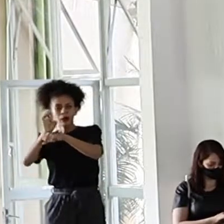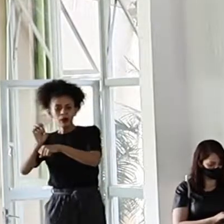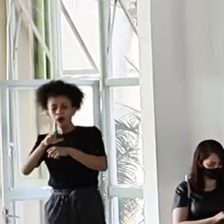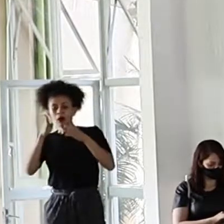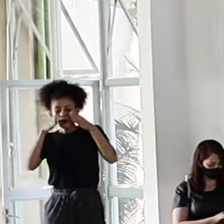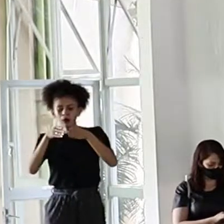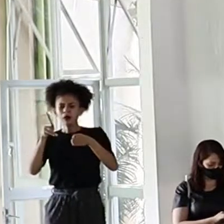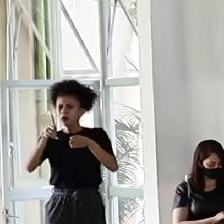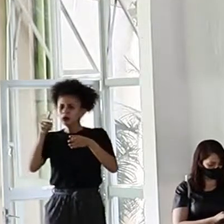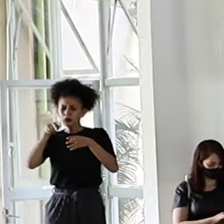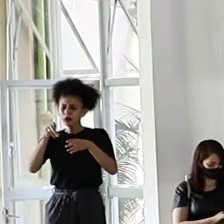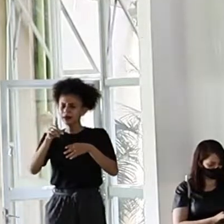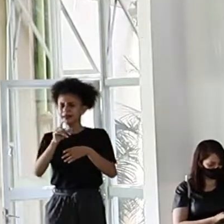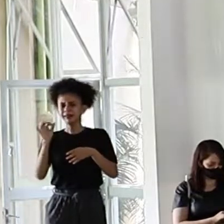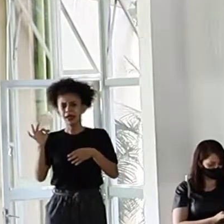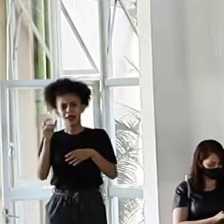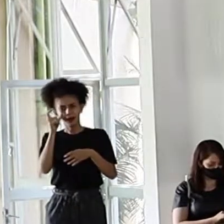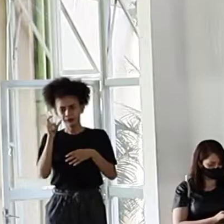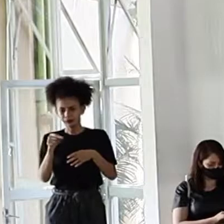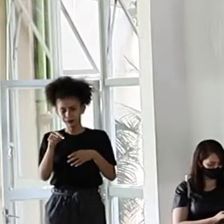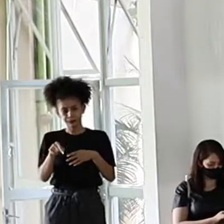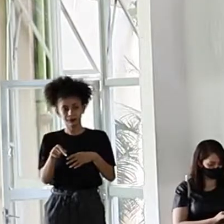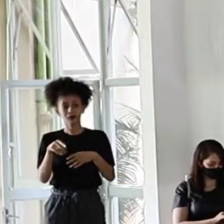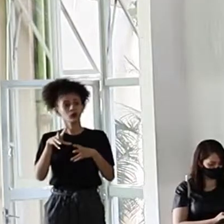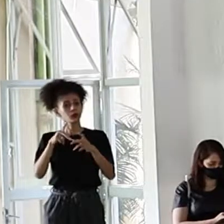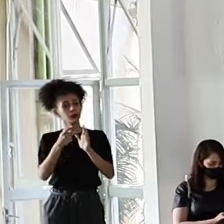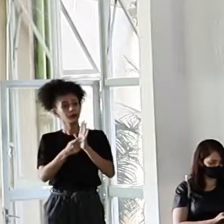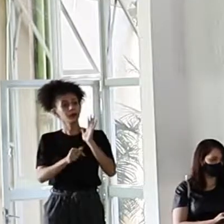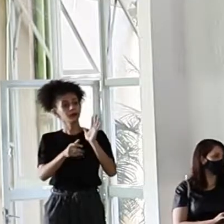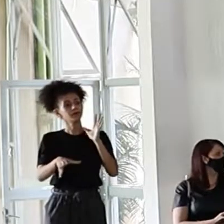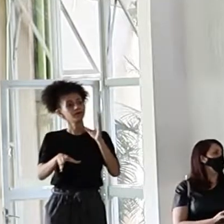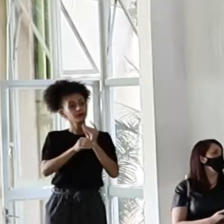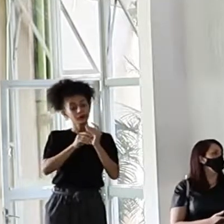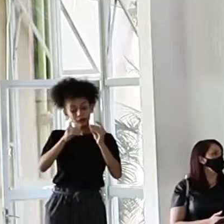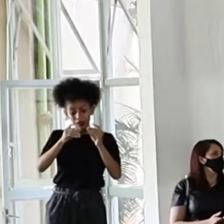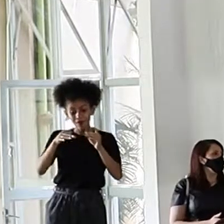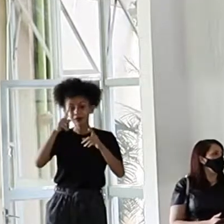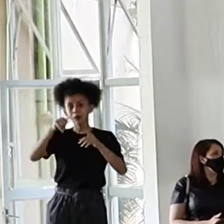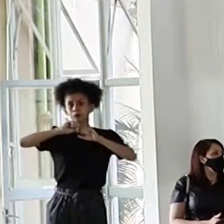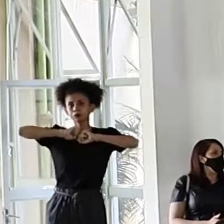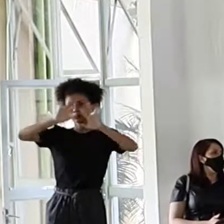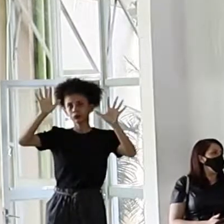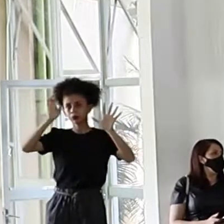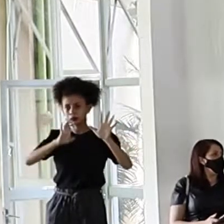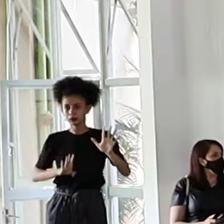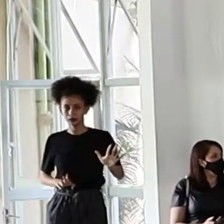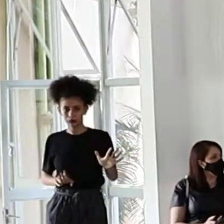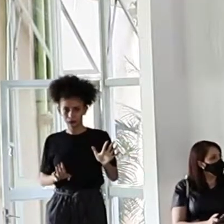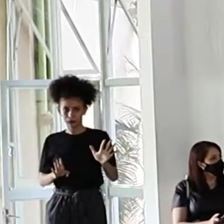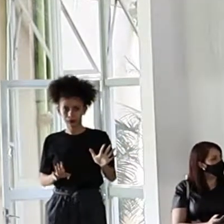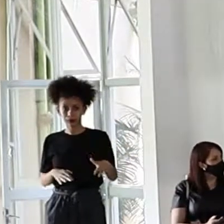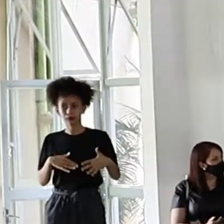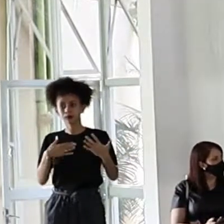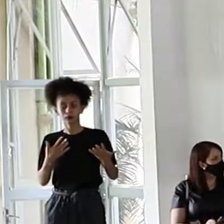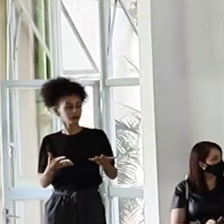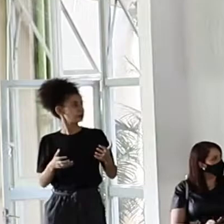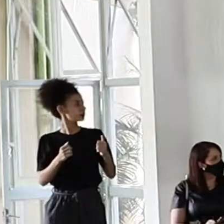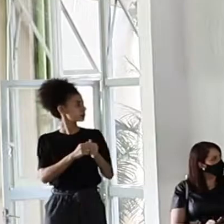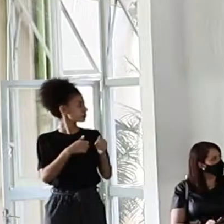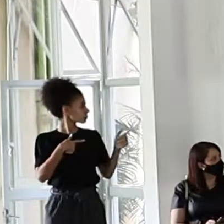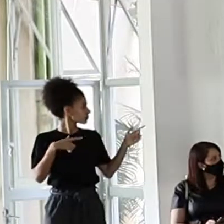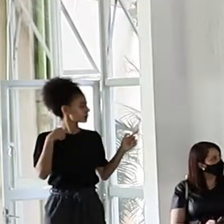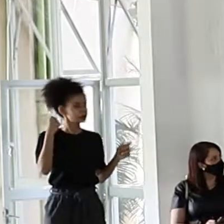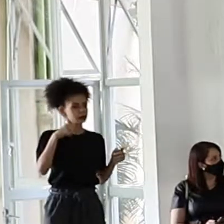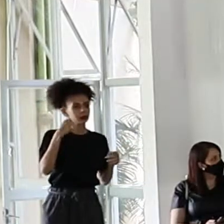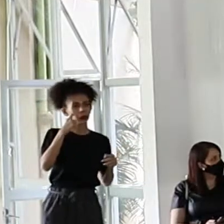primeiro ser implantado aqui para depois implantar no Brasil Então conte comigo lá no Senado a gente está trabalhando com o ministério da ciência abrimos